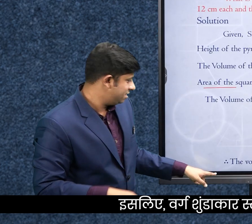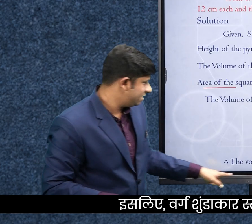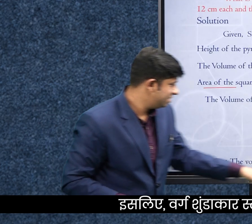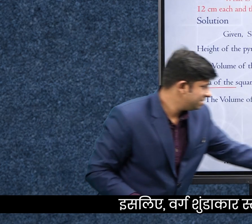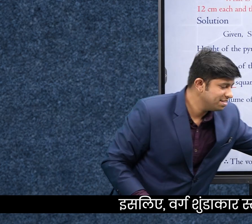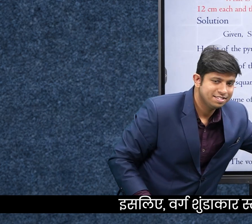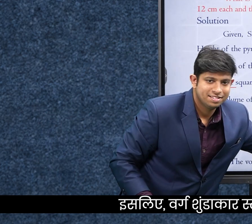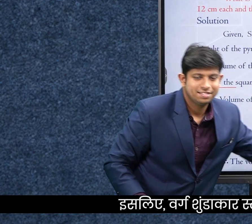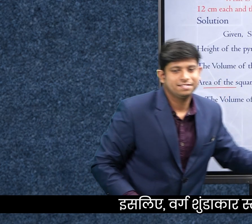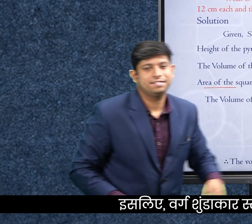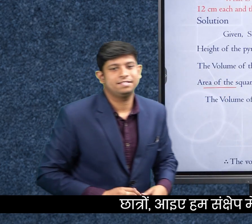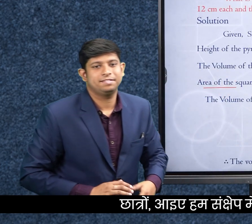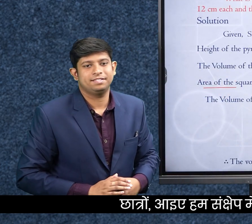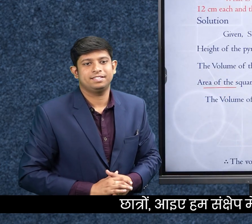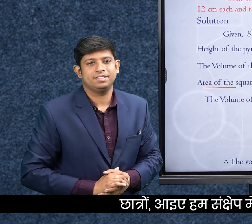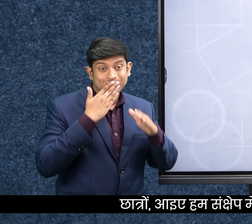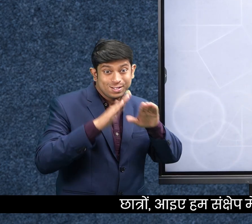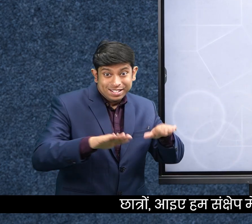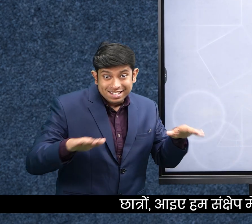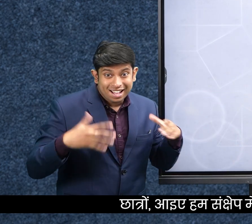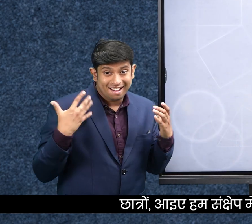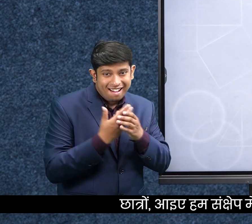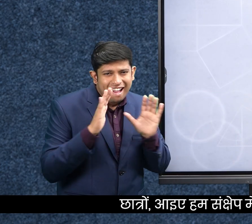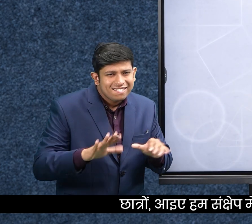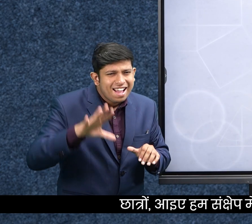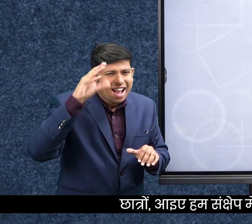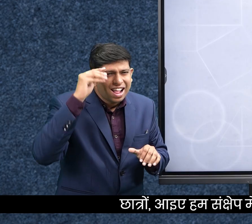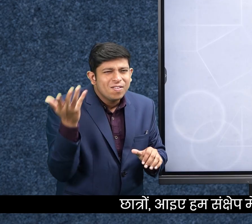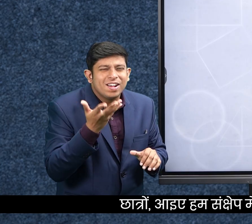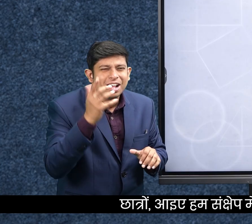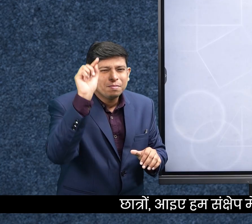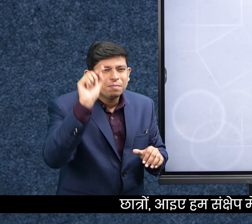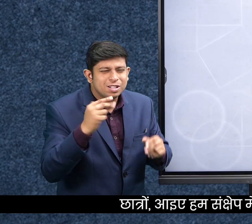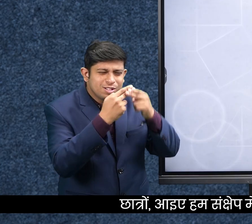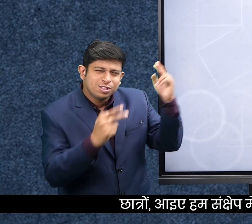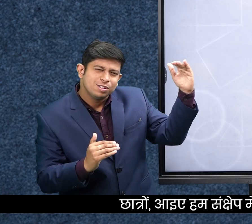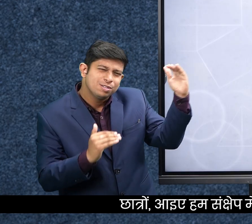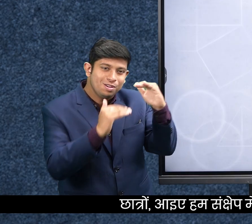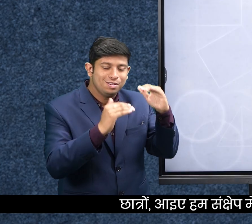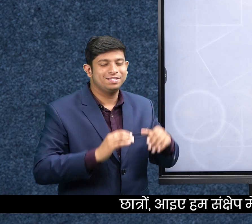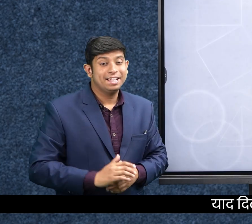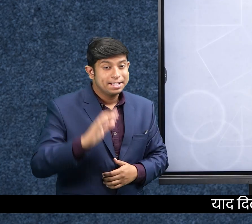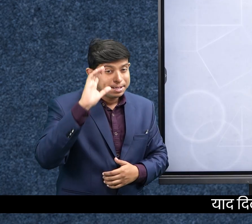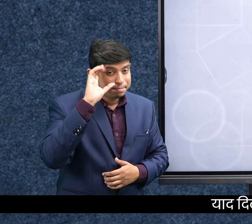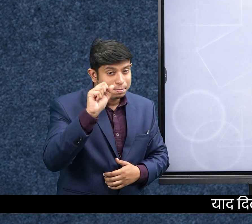क्यूब। छात्रों आइए हम संक्षेप में बताइए कि हमने क्या सीखा है। याद दिलाने